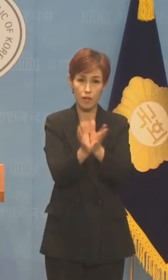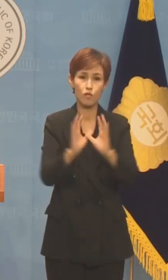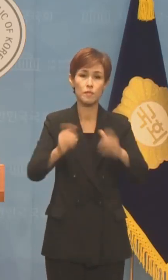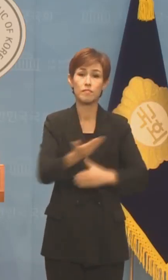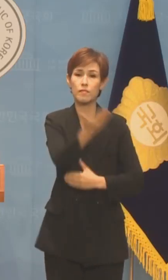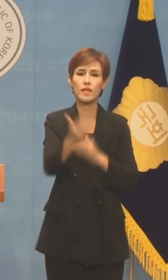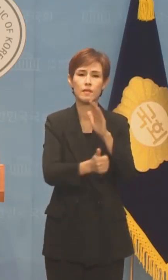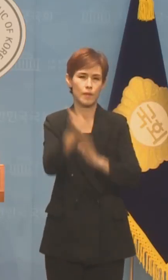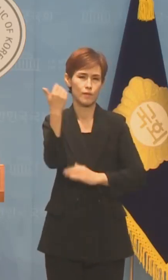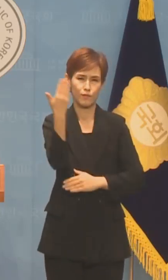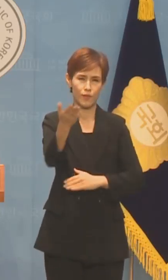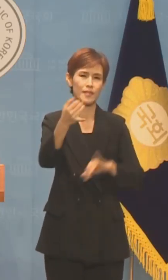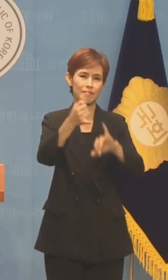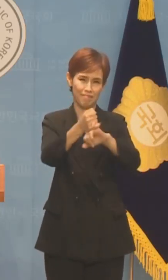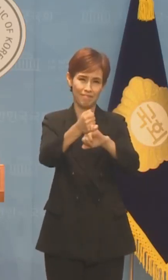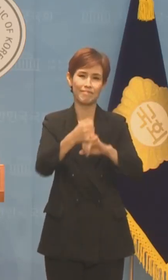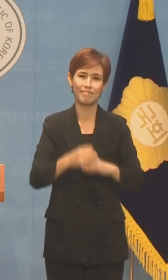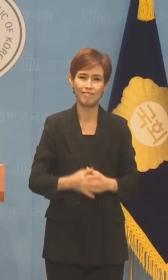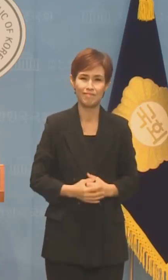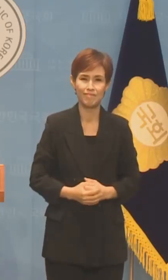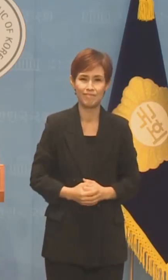약속드립니다.